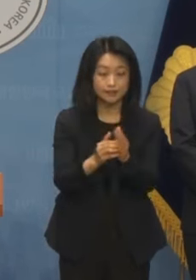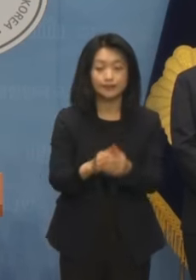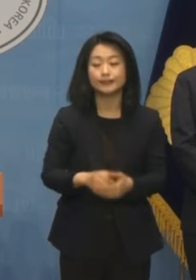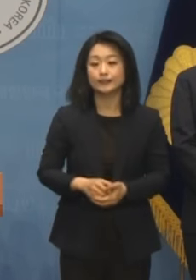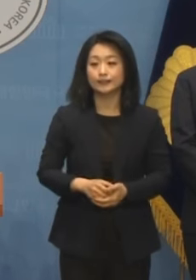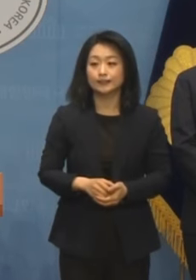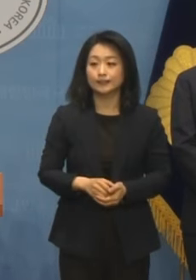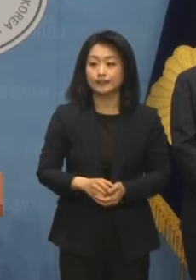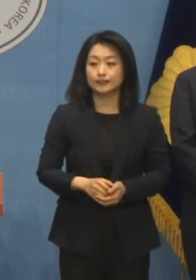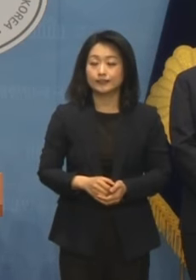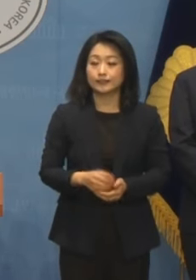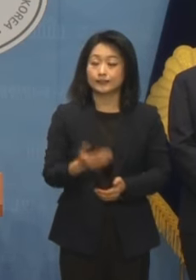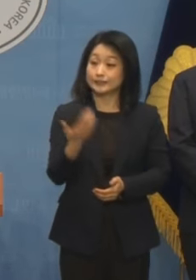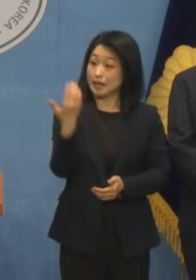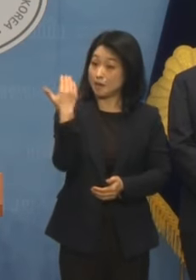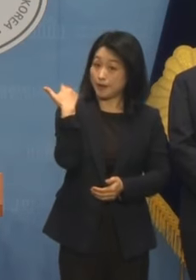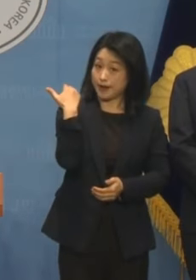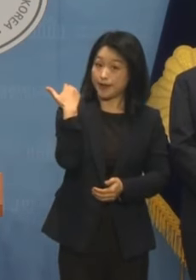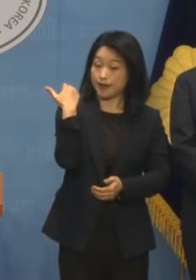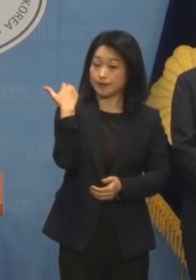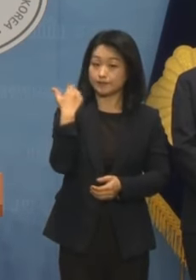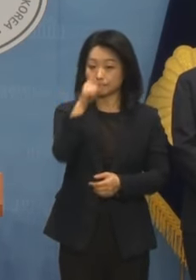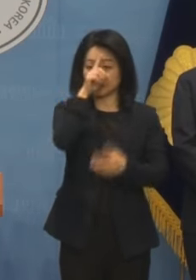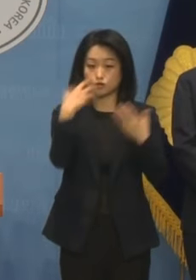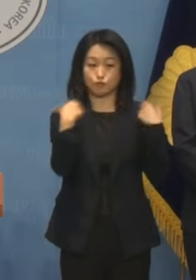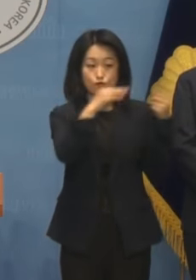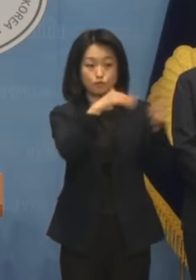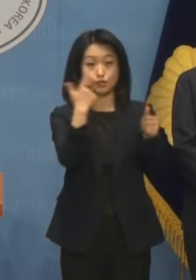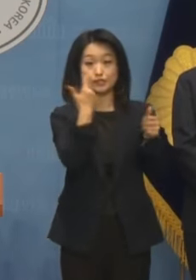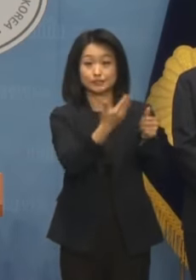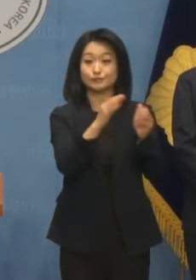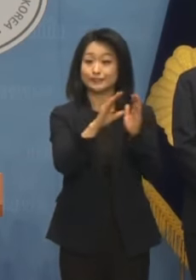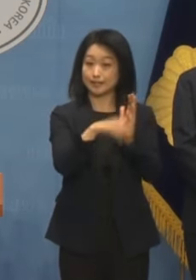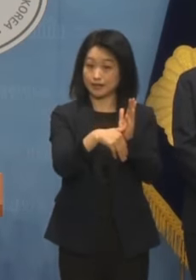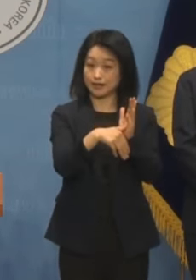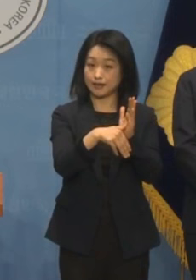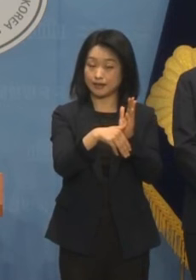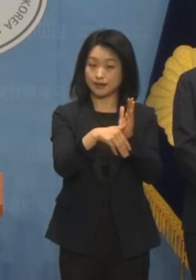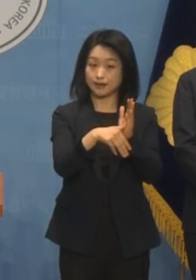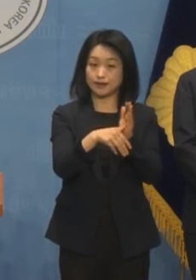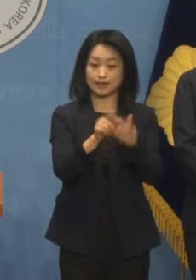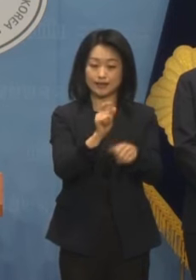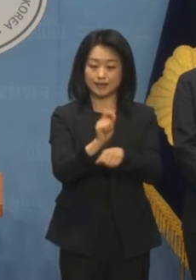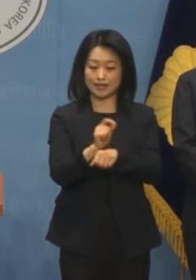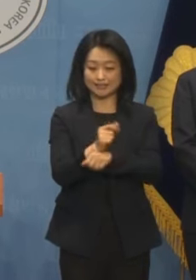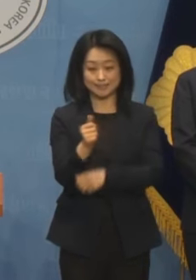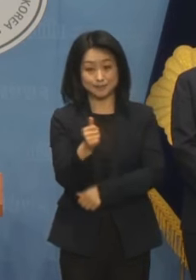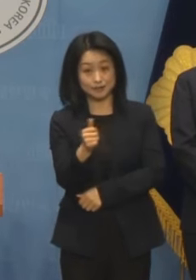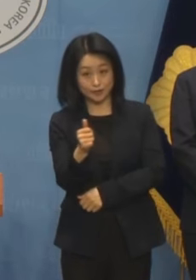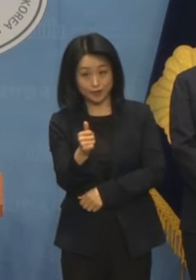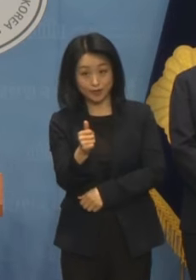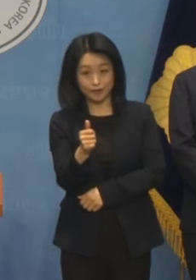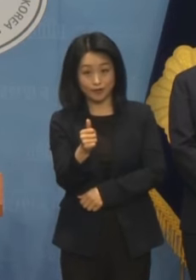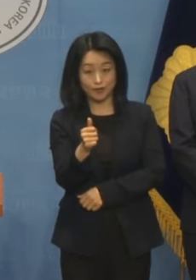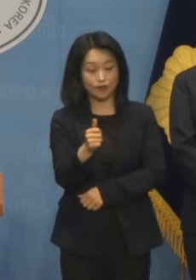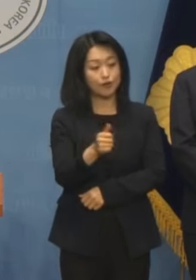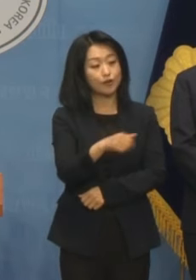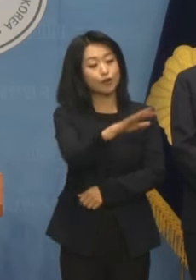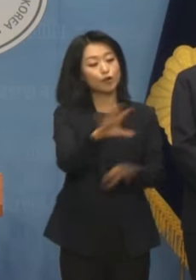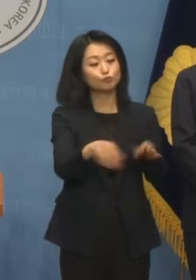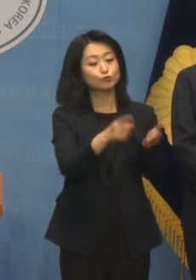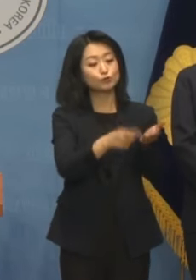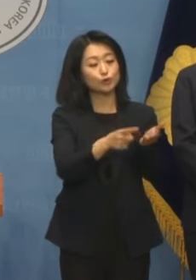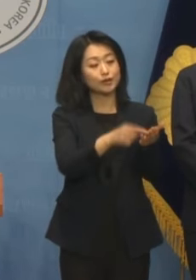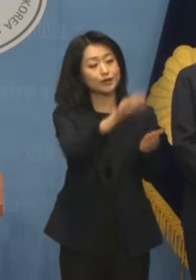실제로 지난번에 대정부 질의에서 우리 간사님께서 이 총리에게